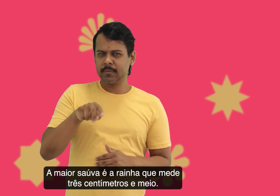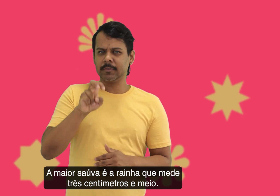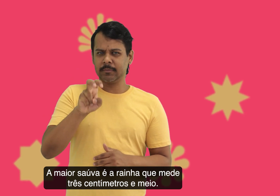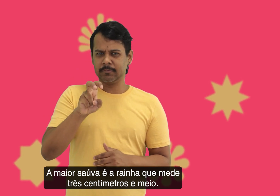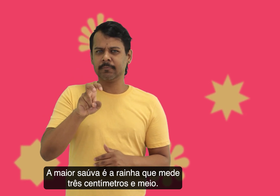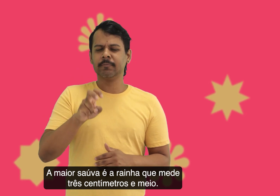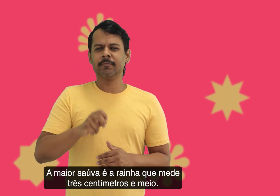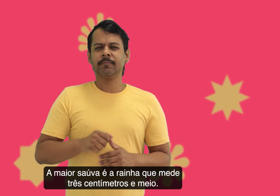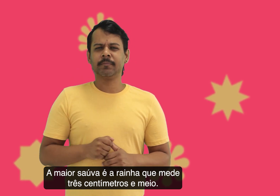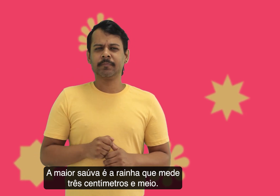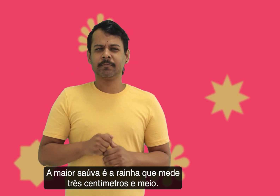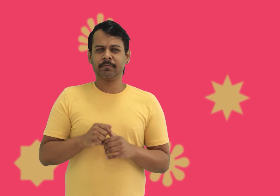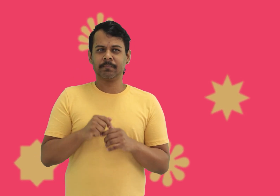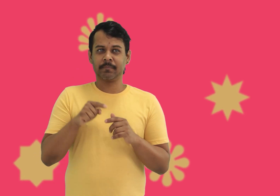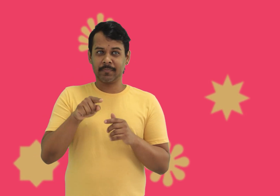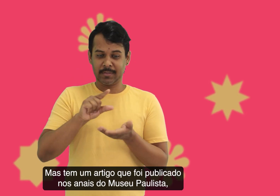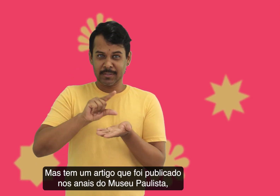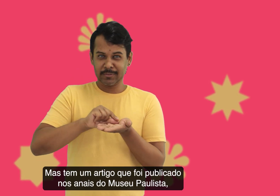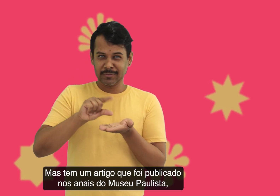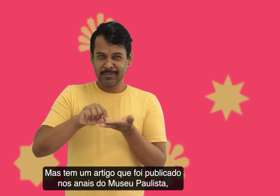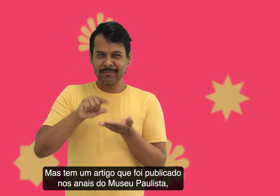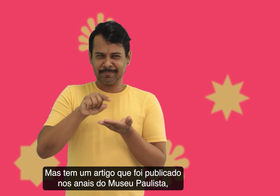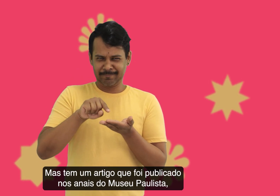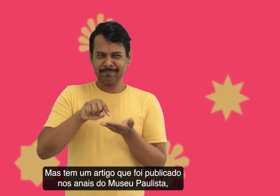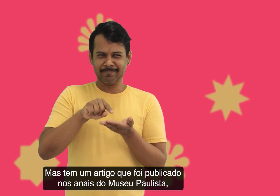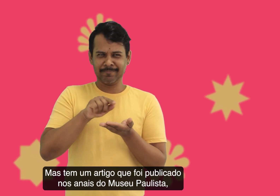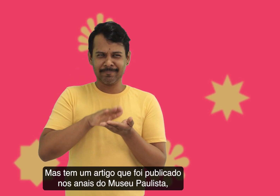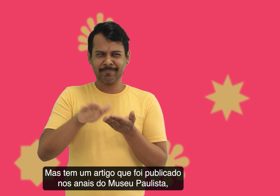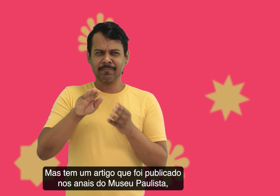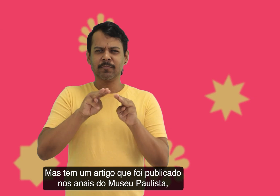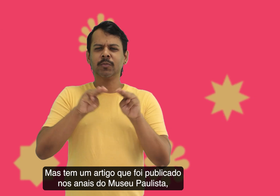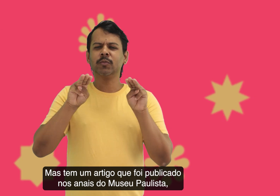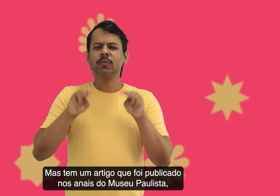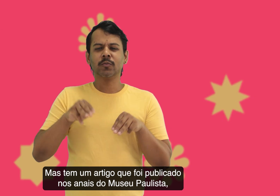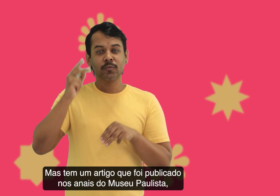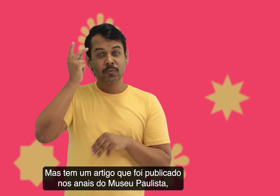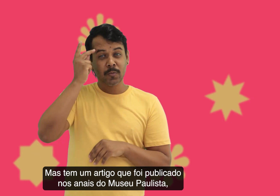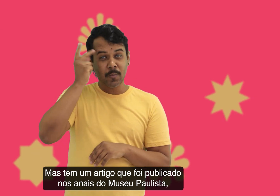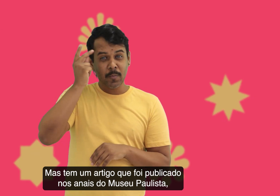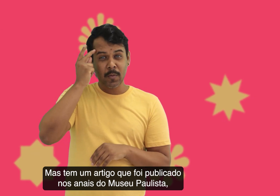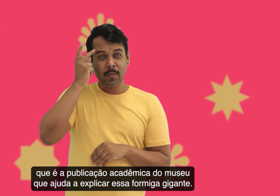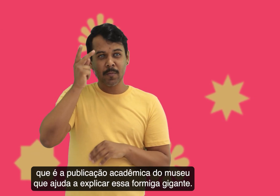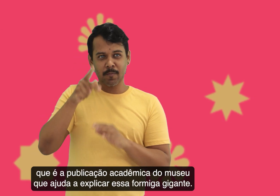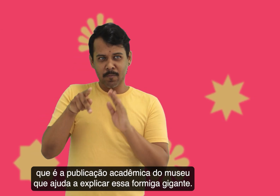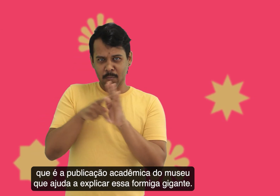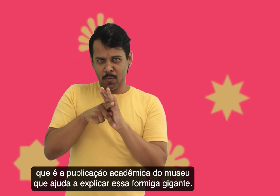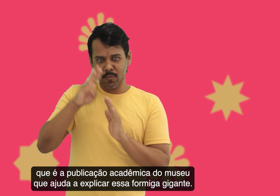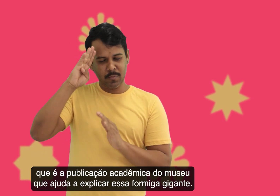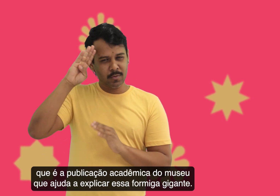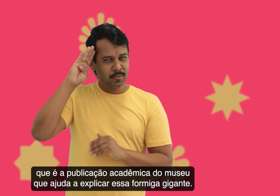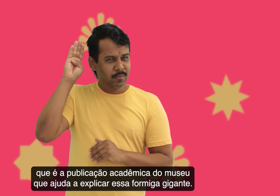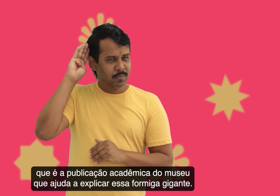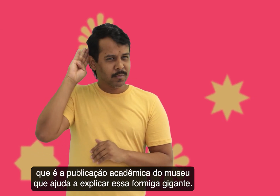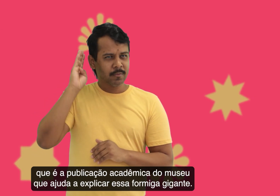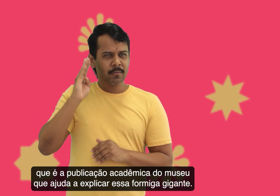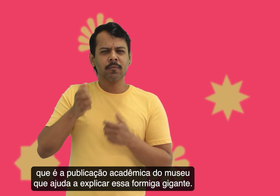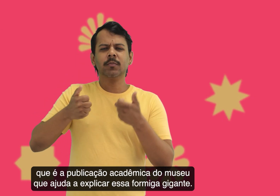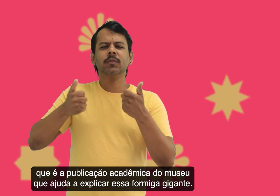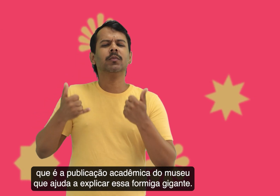mede 3,5 centímetros. Mas tem um artigo que foi publicado nos Anais do Museu Paulista, que é a publicação acadêmica do museu,